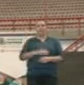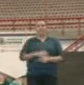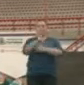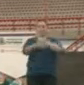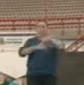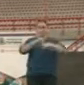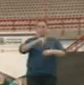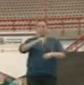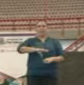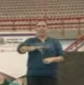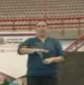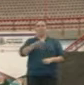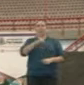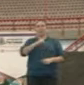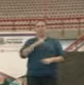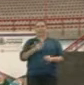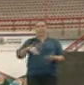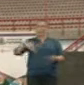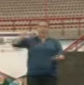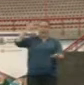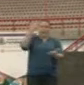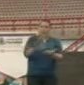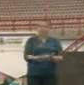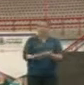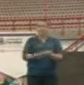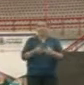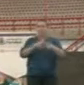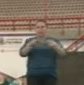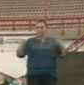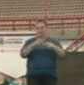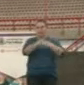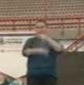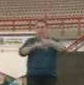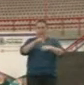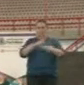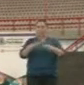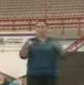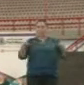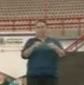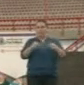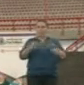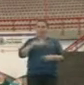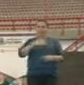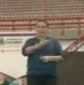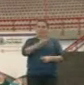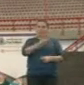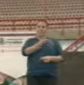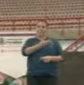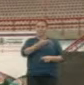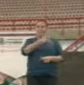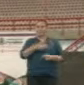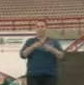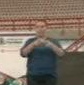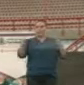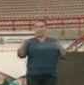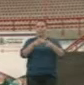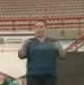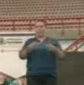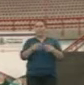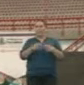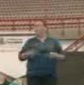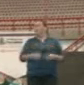madeira. Até hoje no Oriente, no Japão. O Japão, meus amigos japoneses, nossos friends